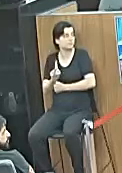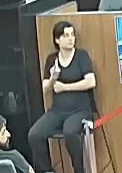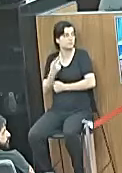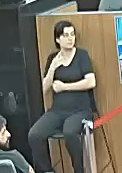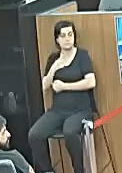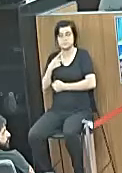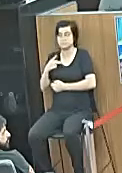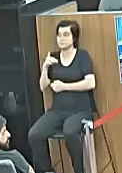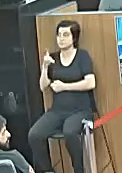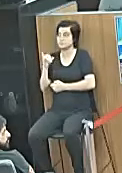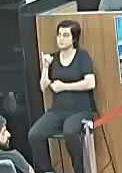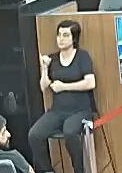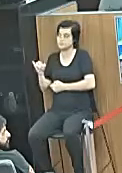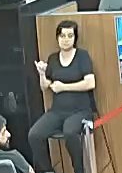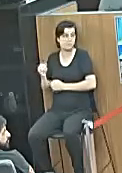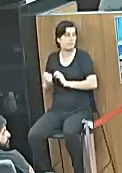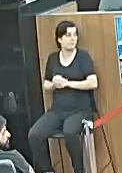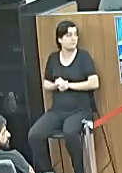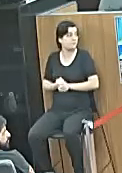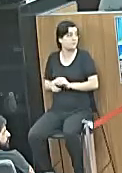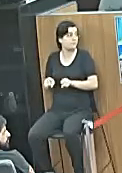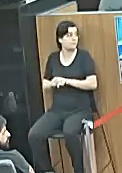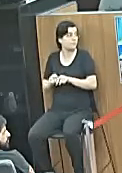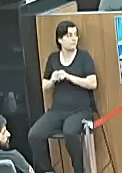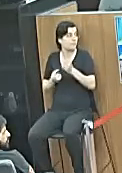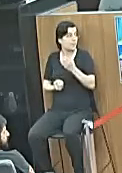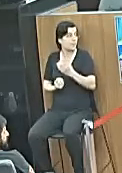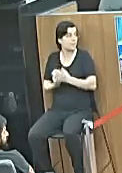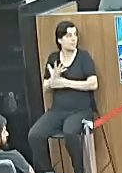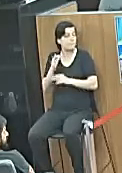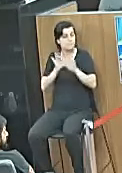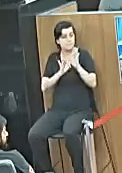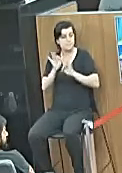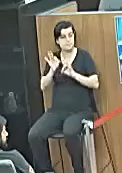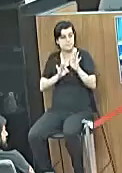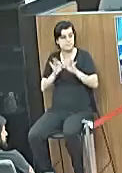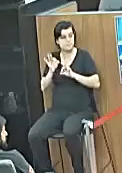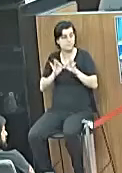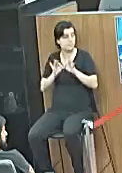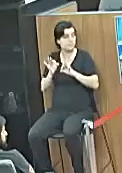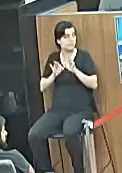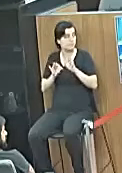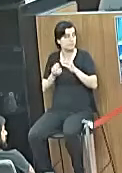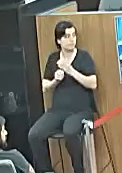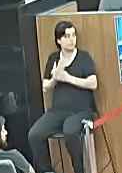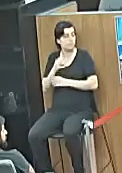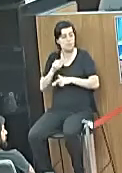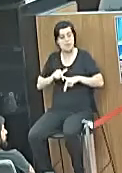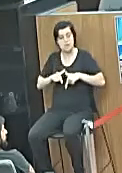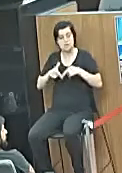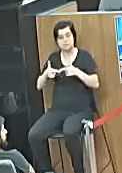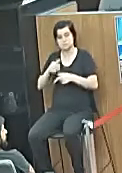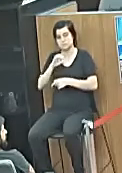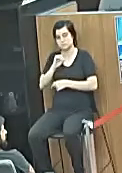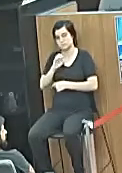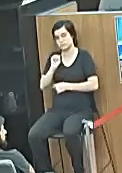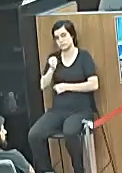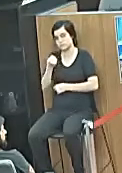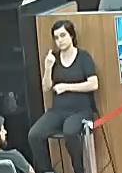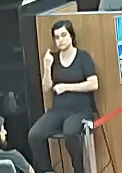macrozoneamento elaborar o plano metropolitano de mobilidade criação no âmbito do programa 081